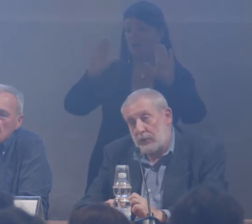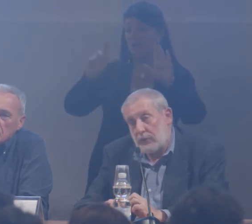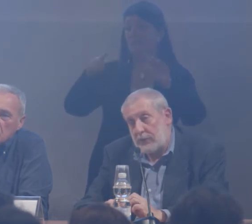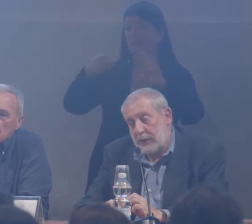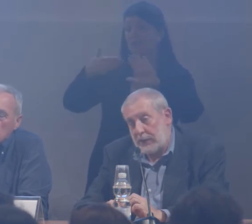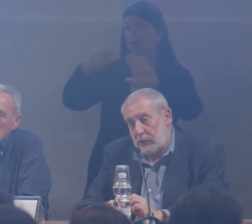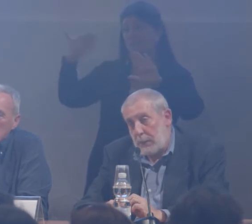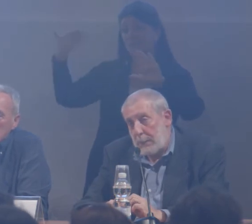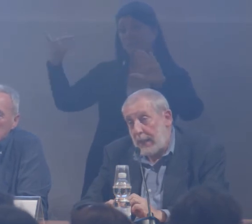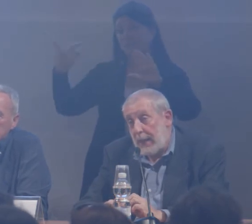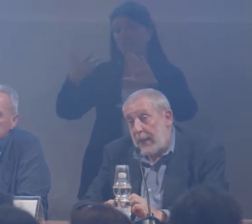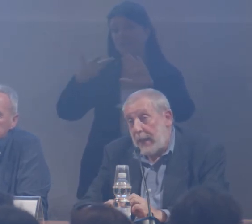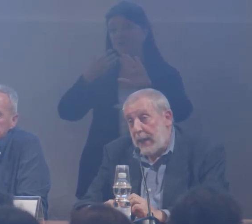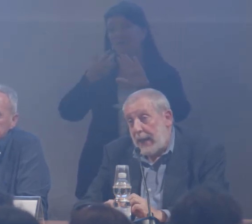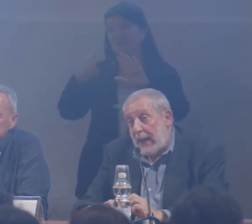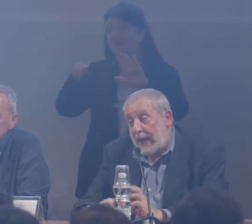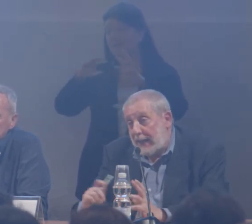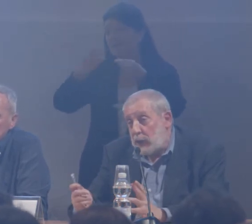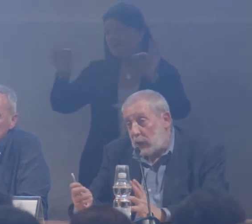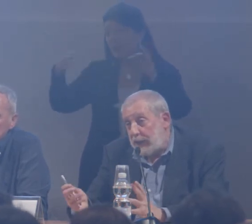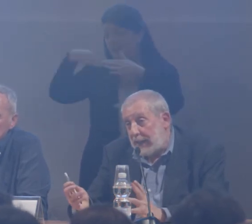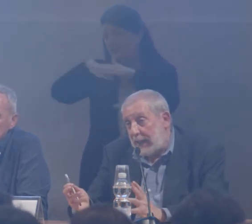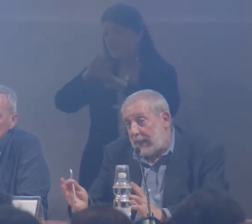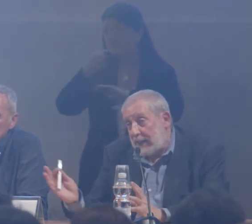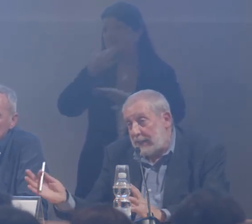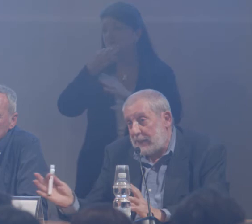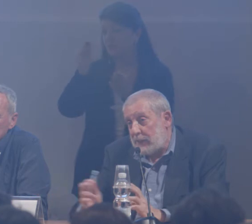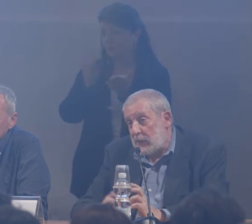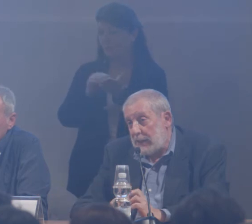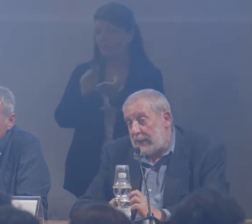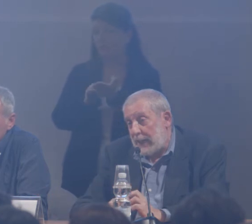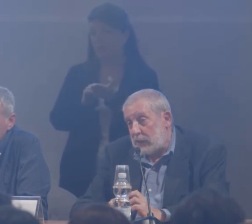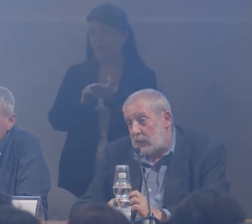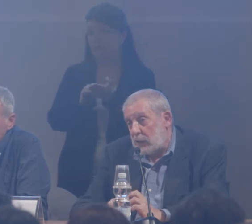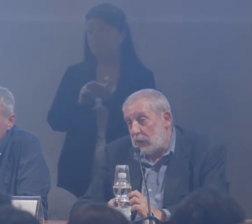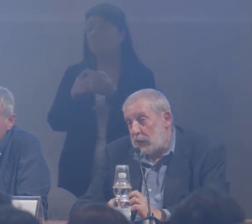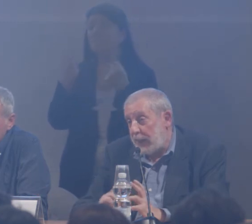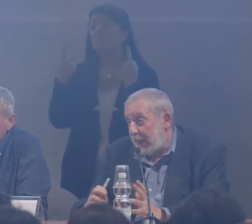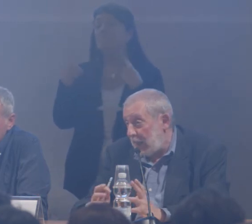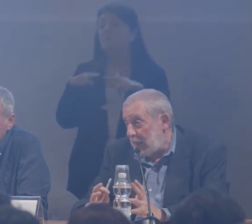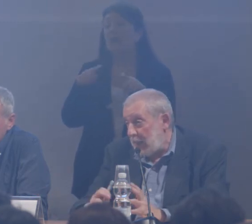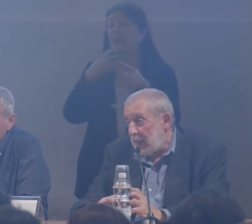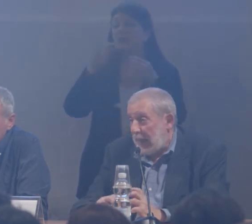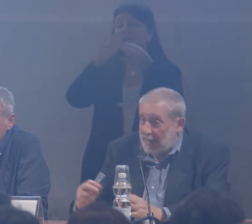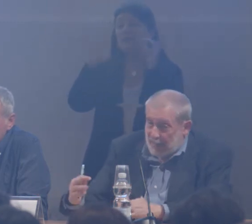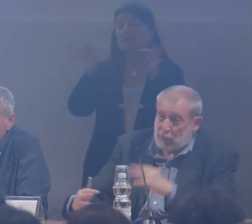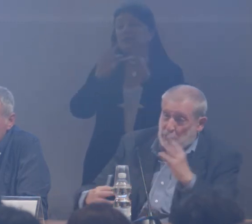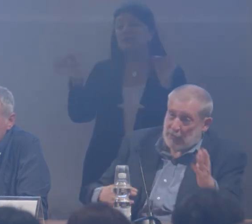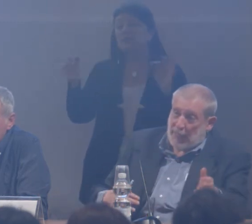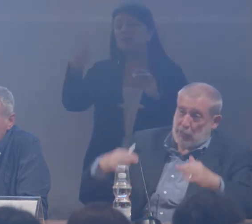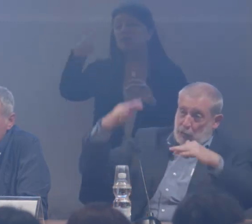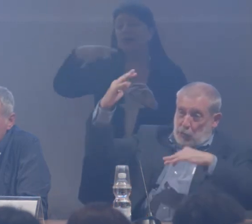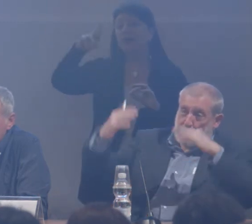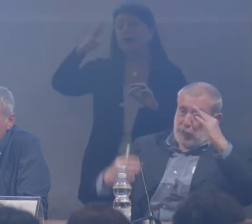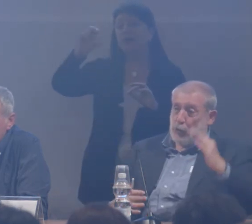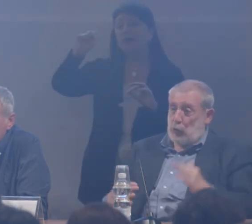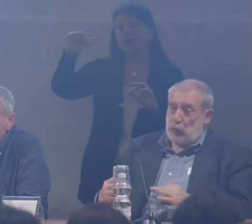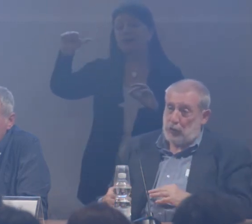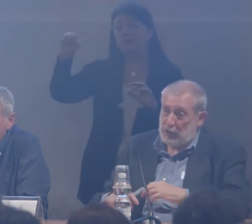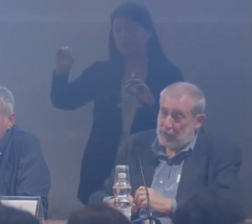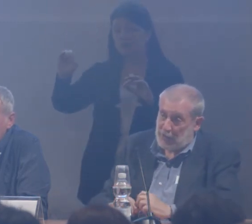allora forse aveva ancora un senso. Accanto a questa descrizione di Grasso c'era, accanto, di lato,